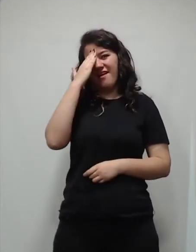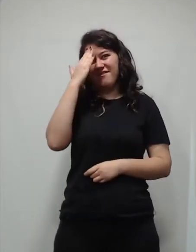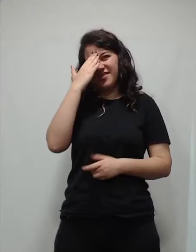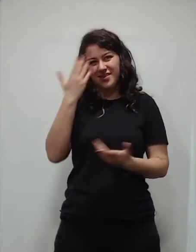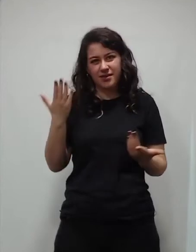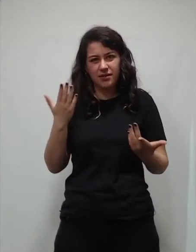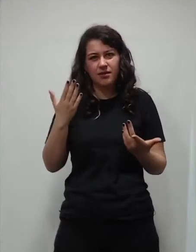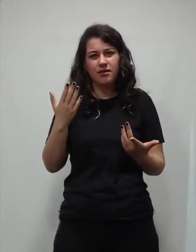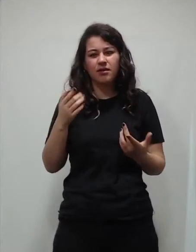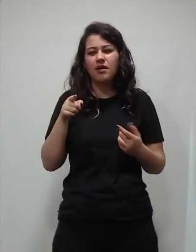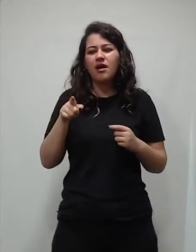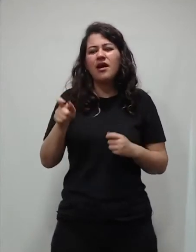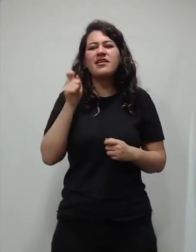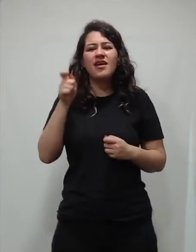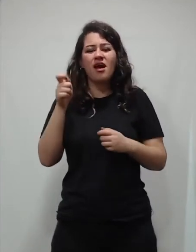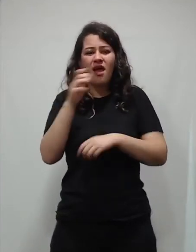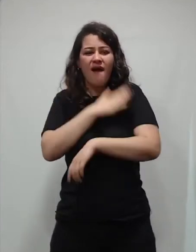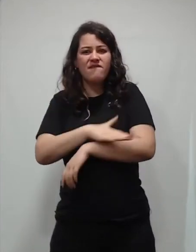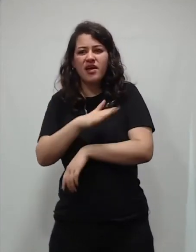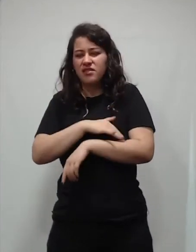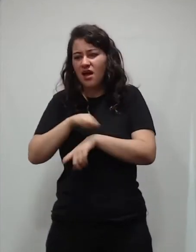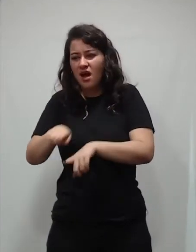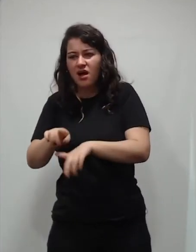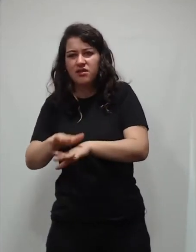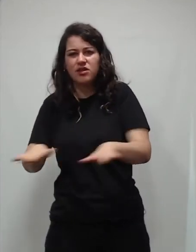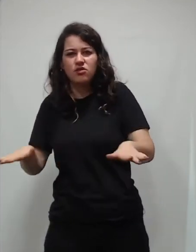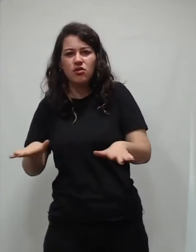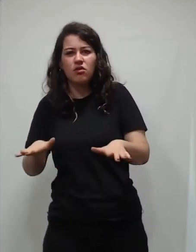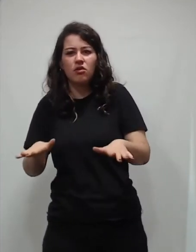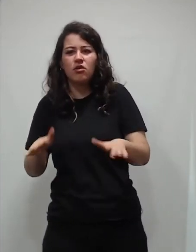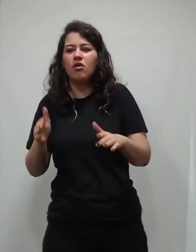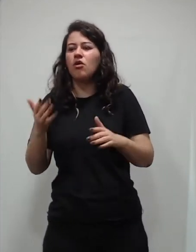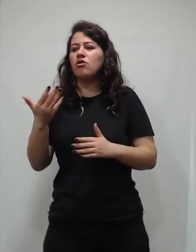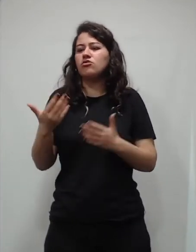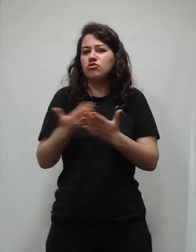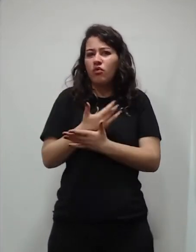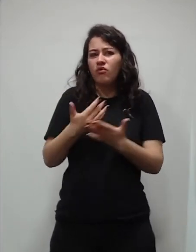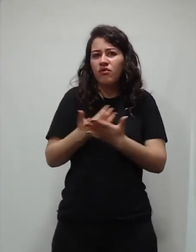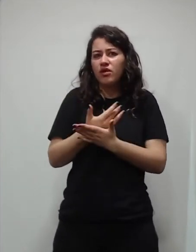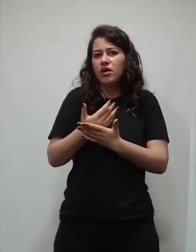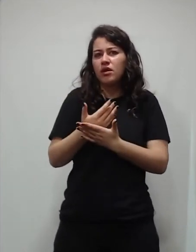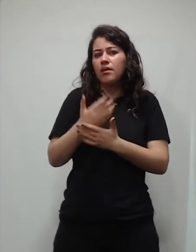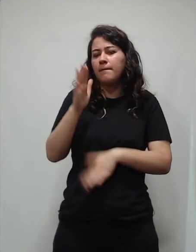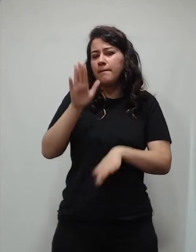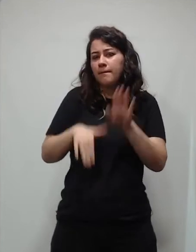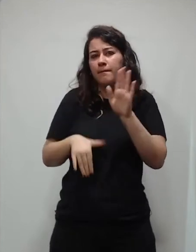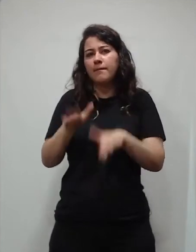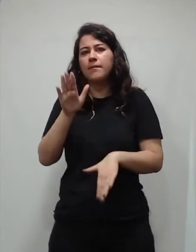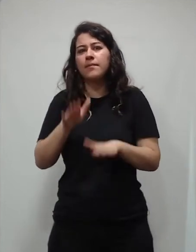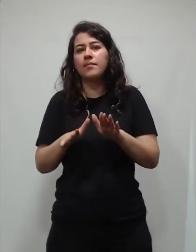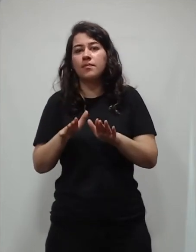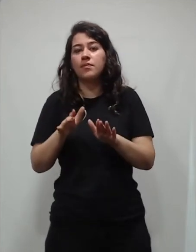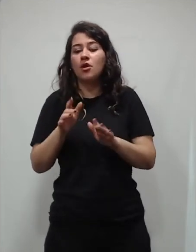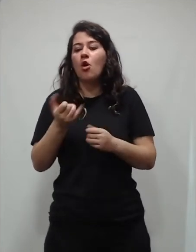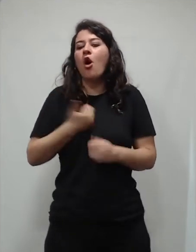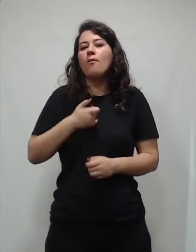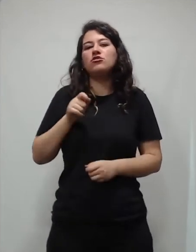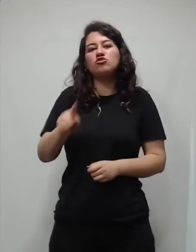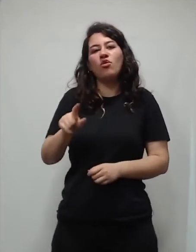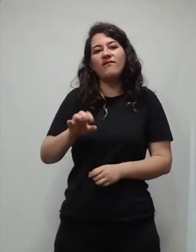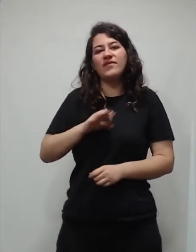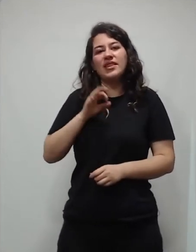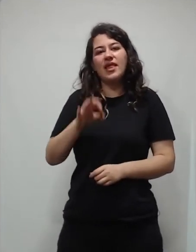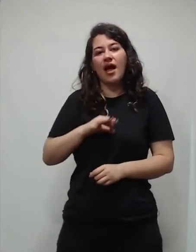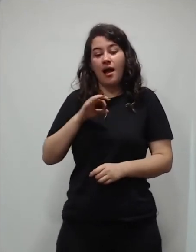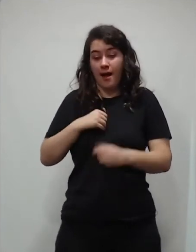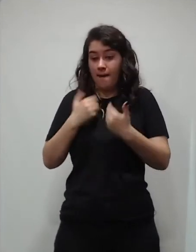¿A quién no afecta el más o menos afecto que me demuestra la vida,